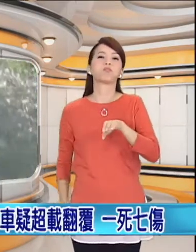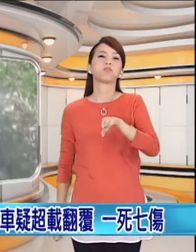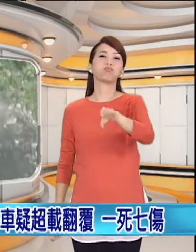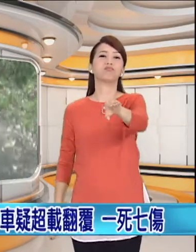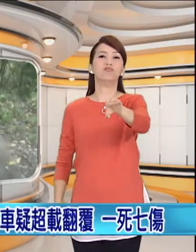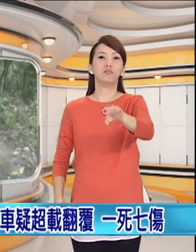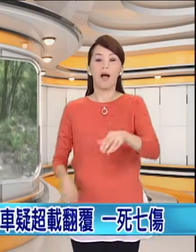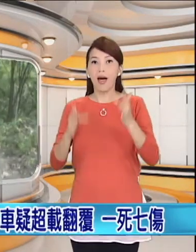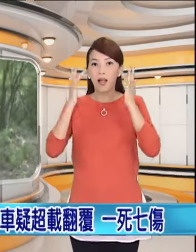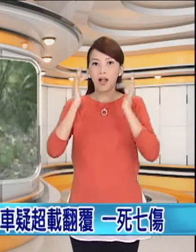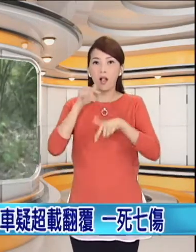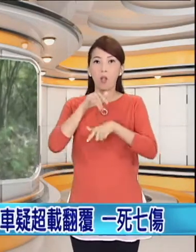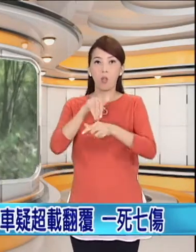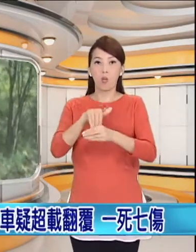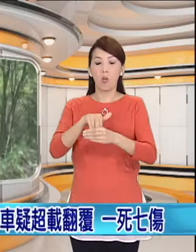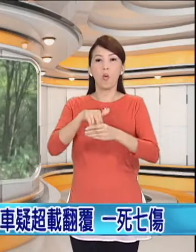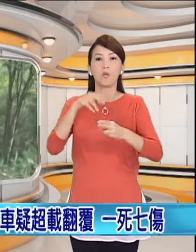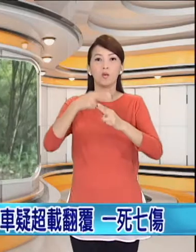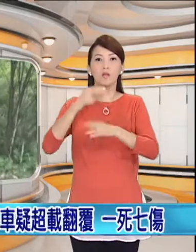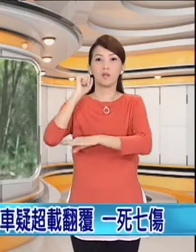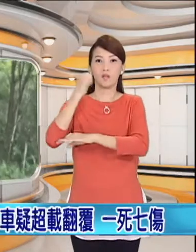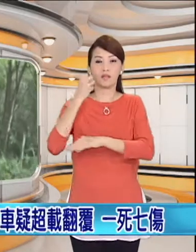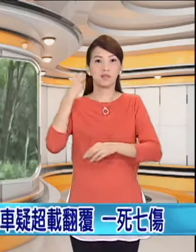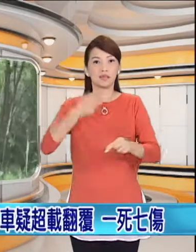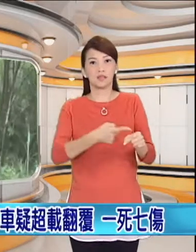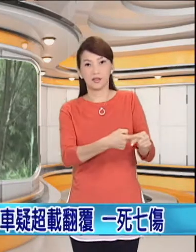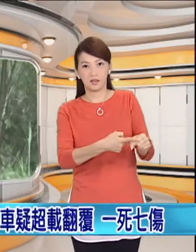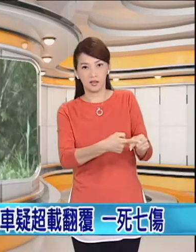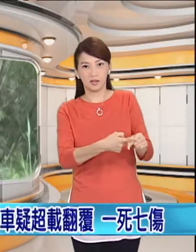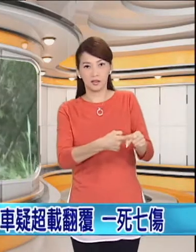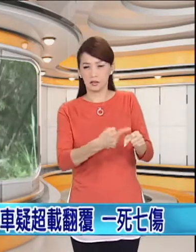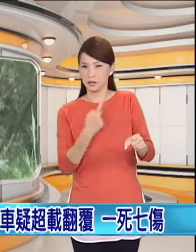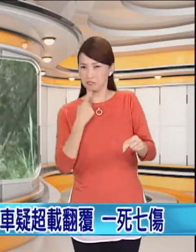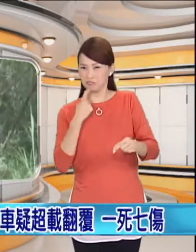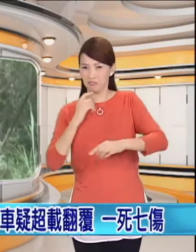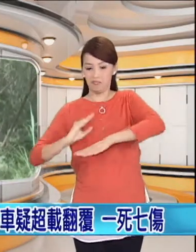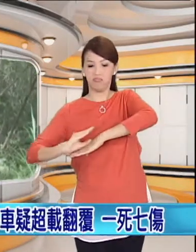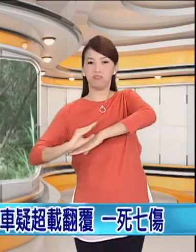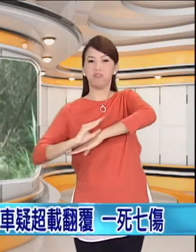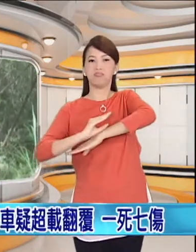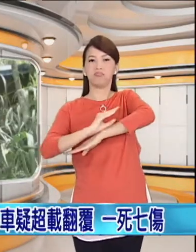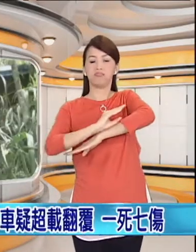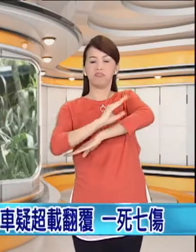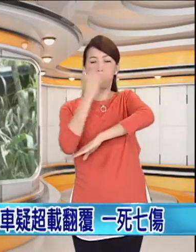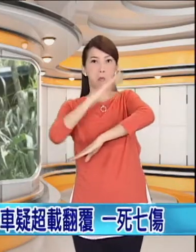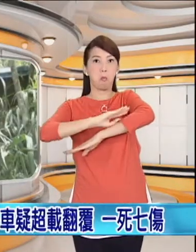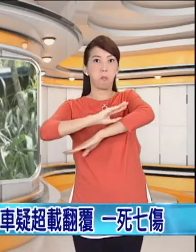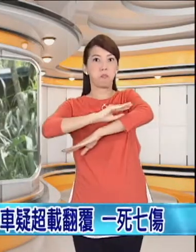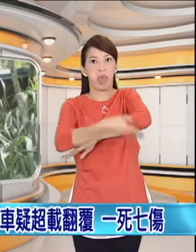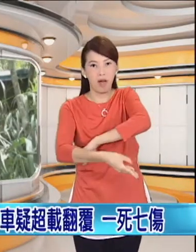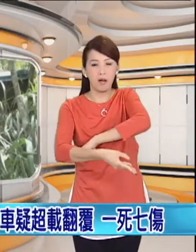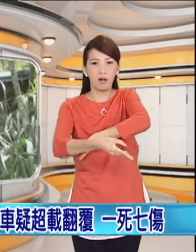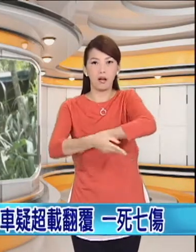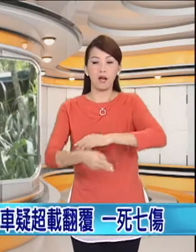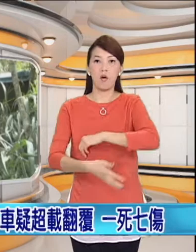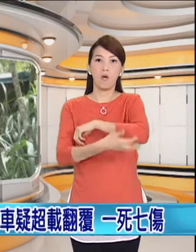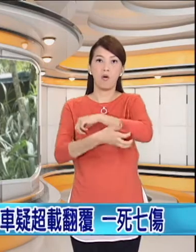义的新中横公路，疑似车子要爬上陡坡却失败，当场失控翻